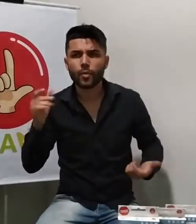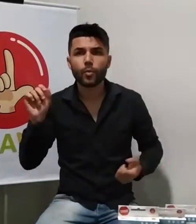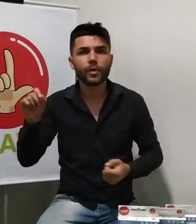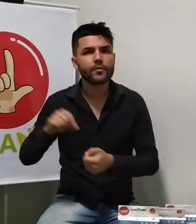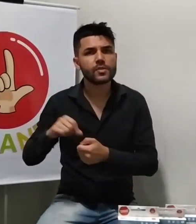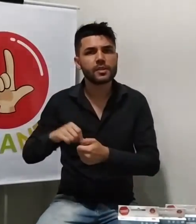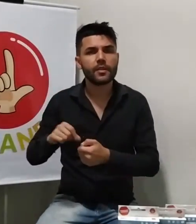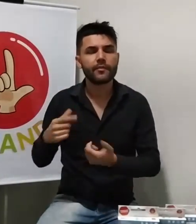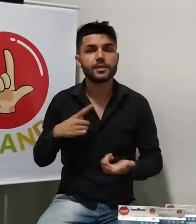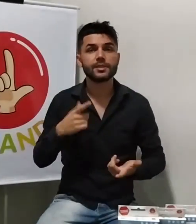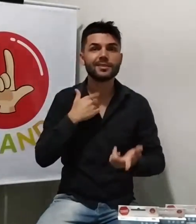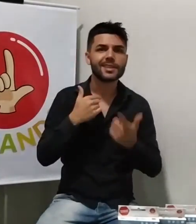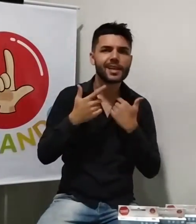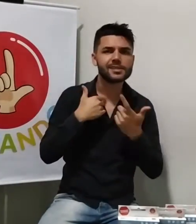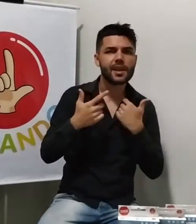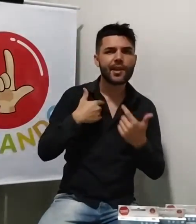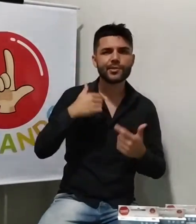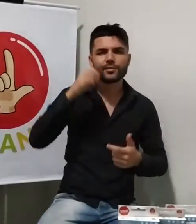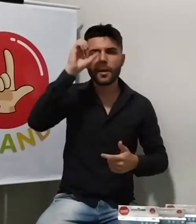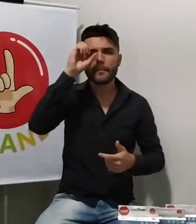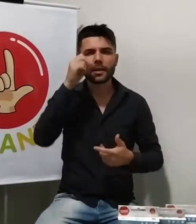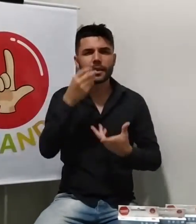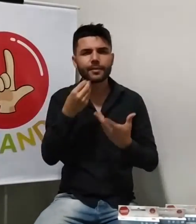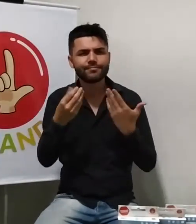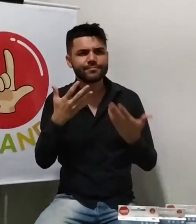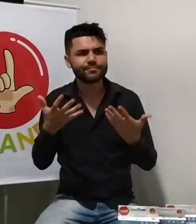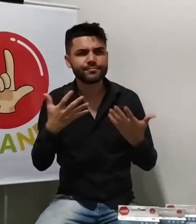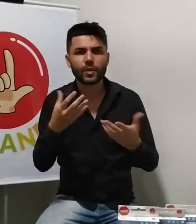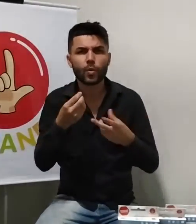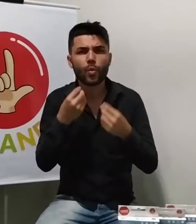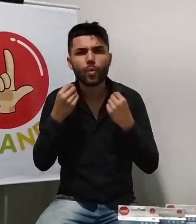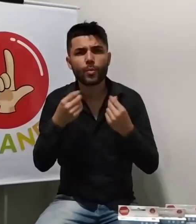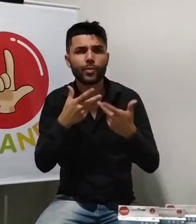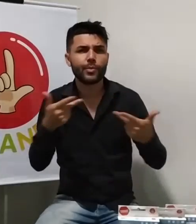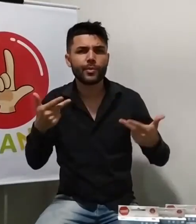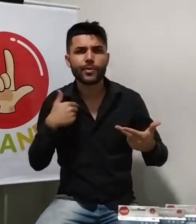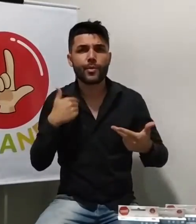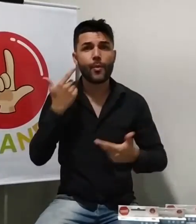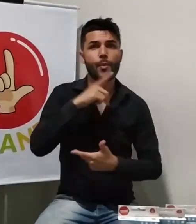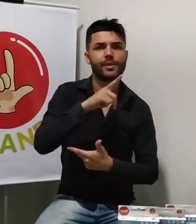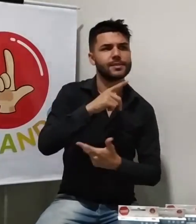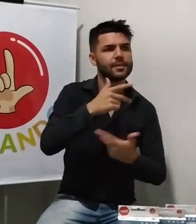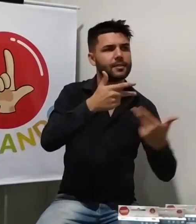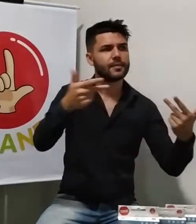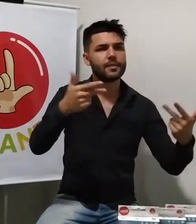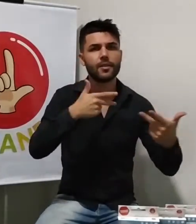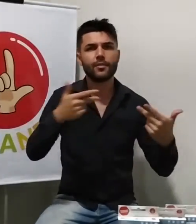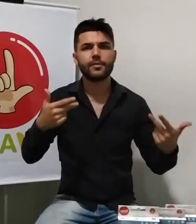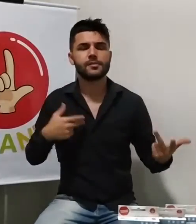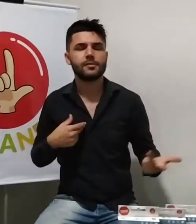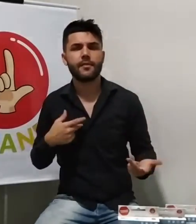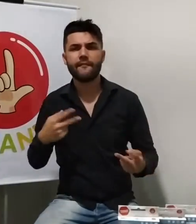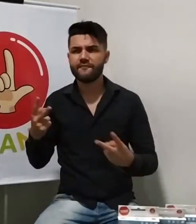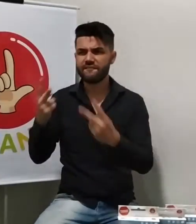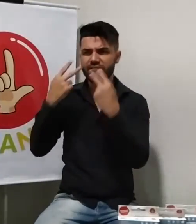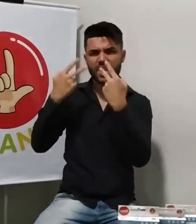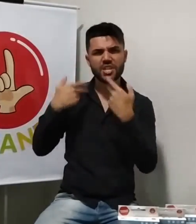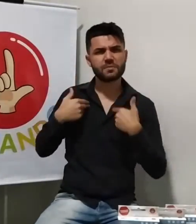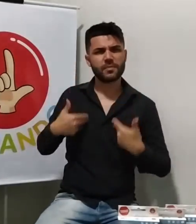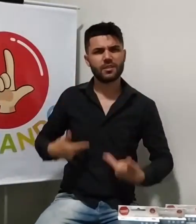de aprender como conseguir as coisas. No fundo, quando a pessoa ela se vitimiza, ela fica muito ligada de que não é possível conseguir as